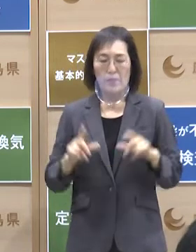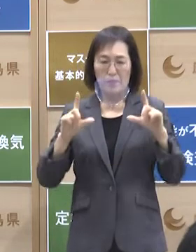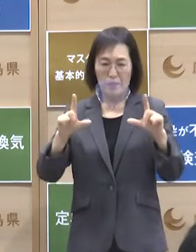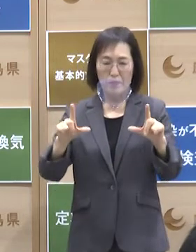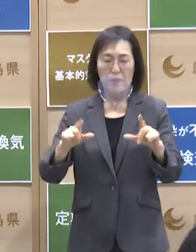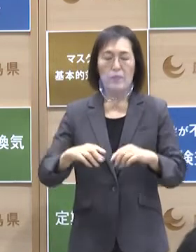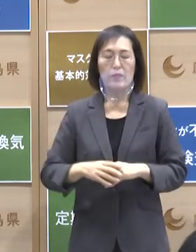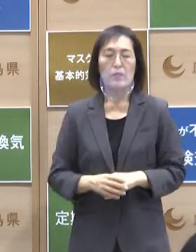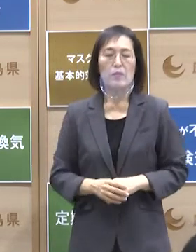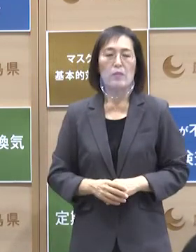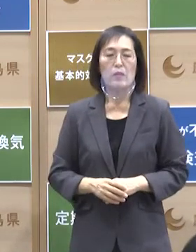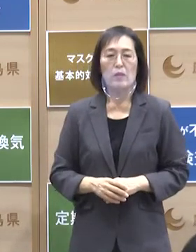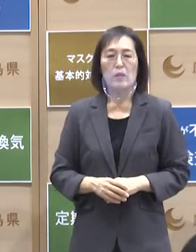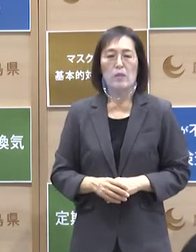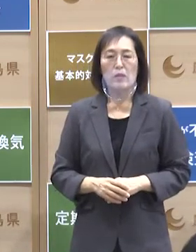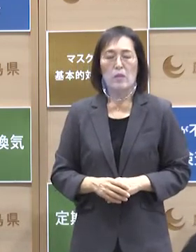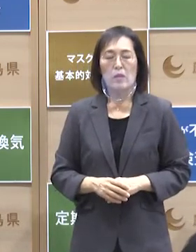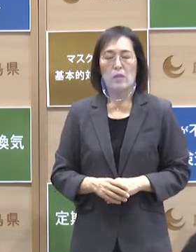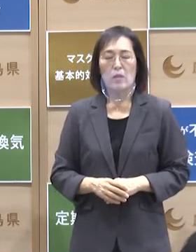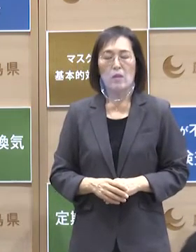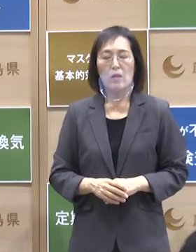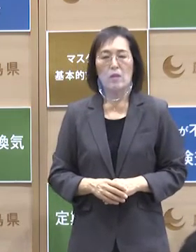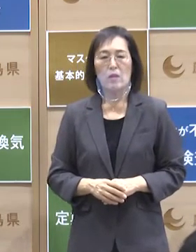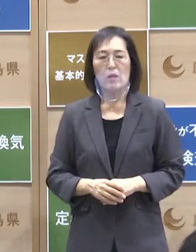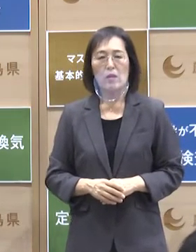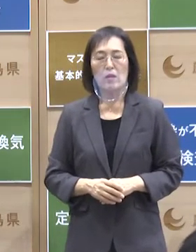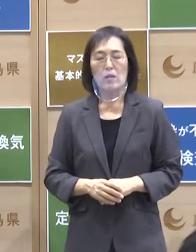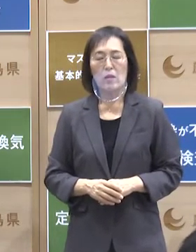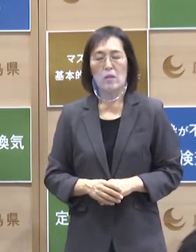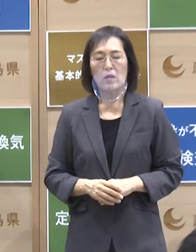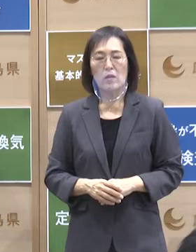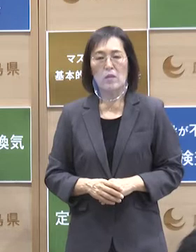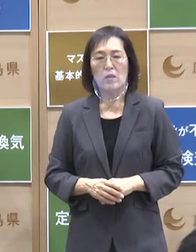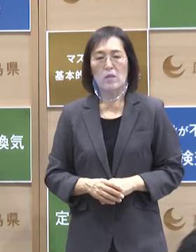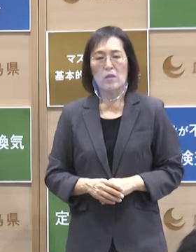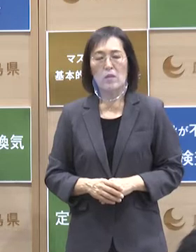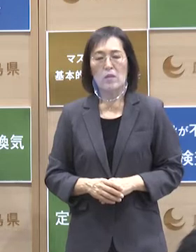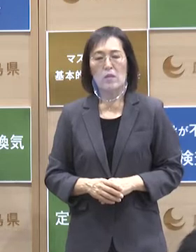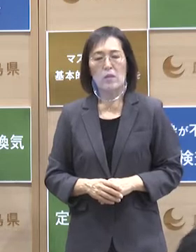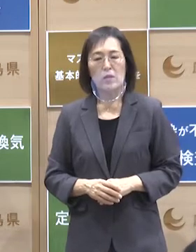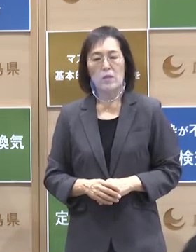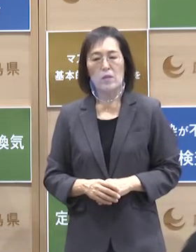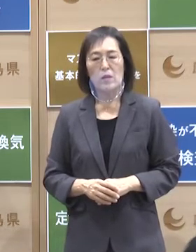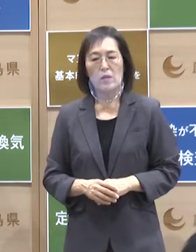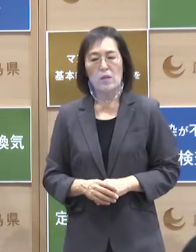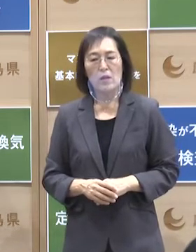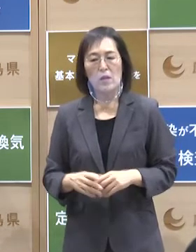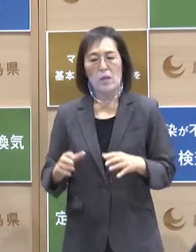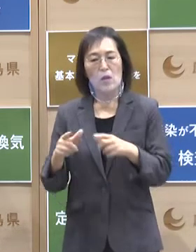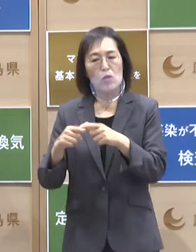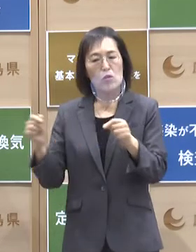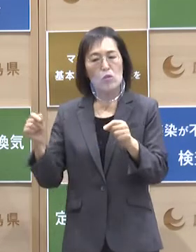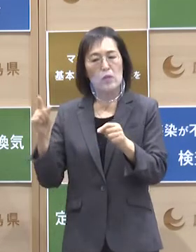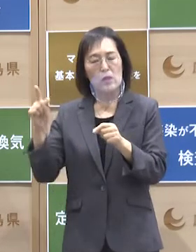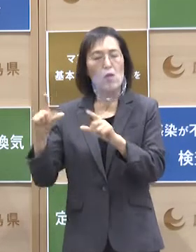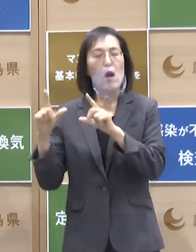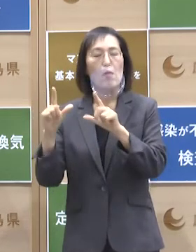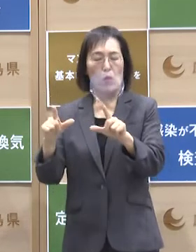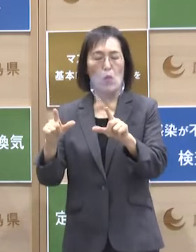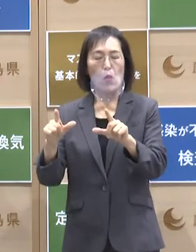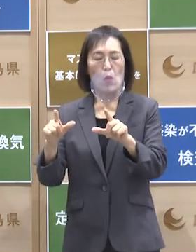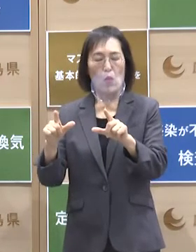で、まあ、今後、まあ、これはその経産省側の発表ということなんですが、